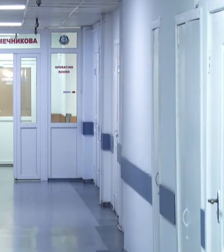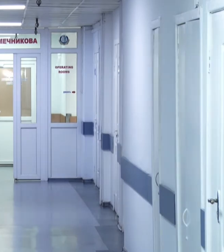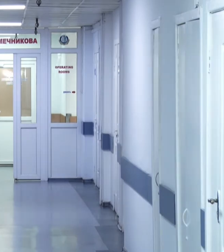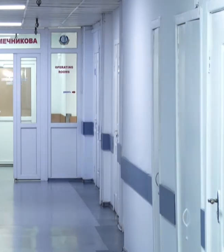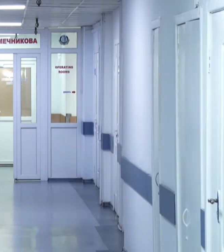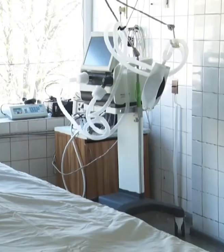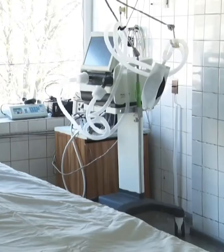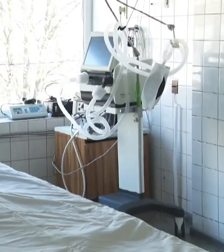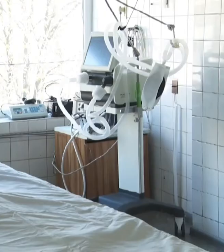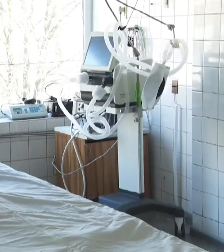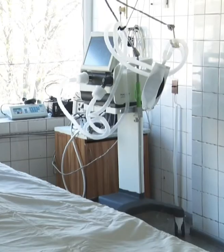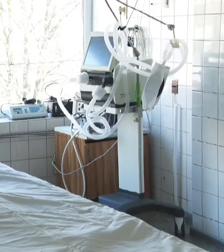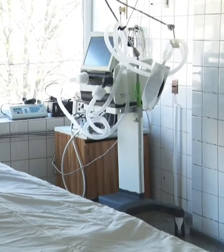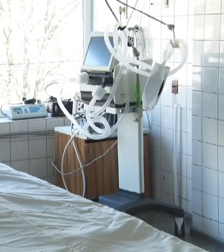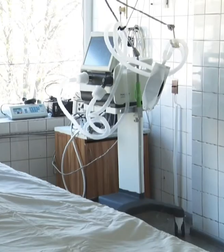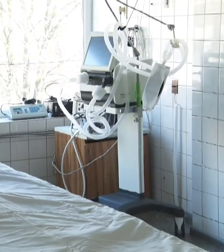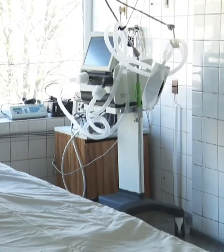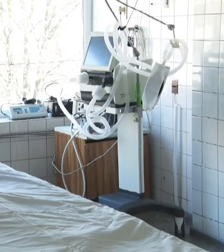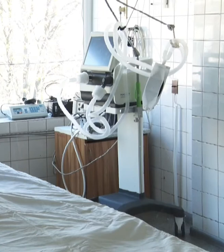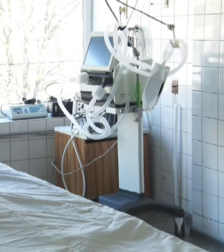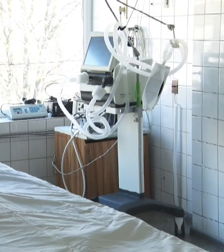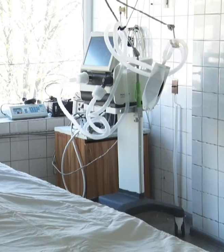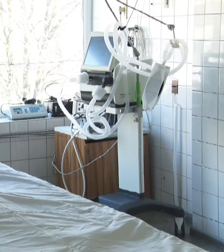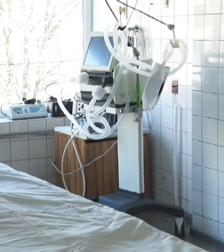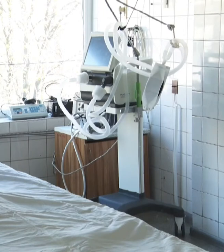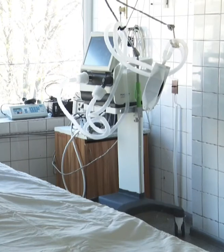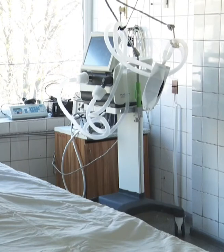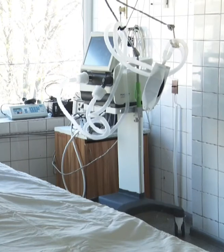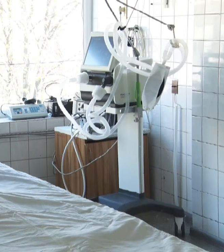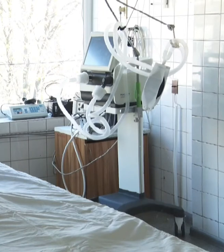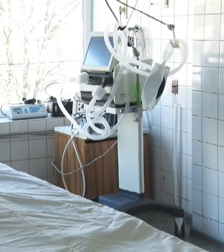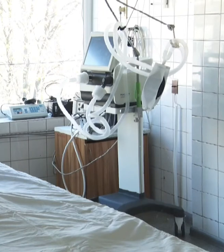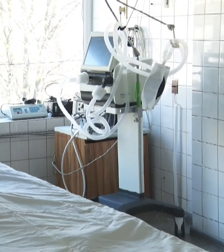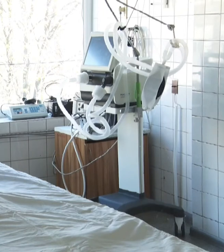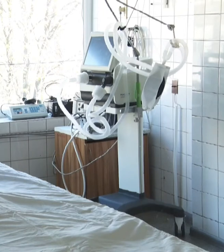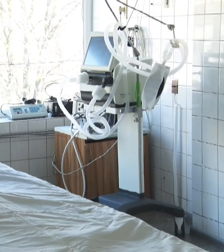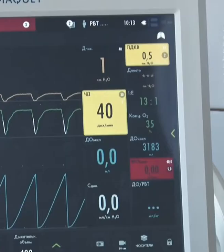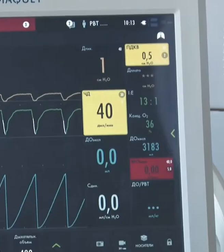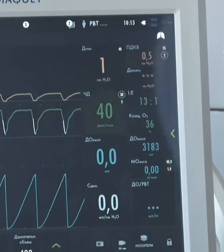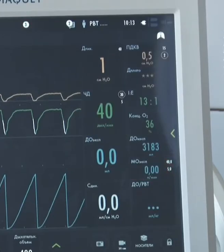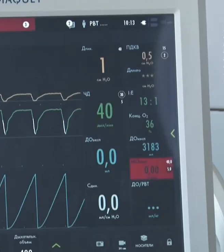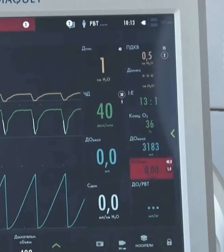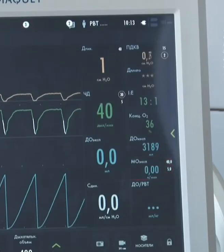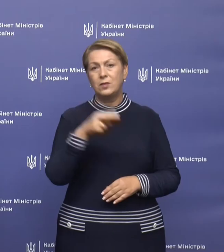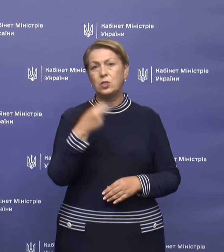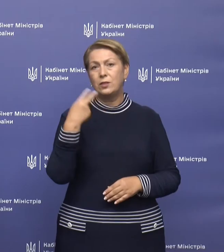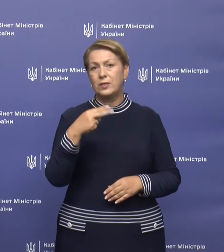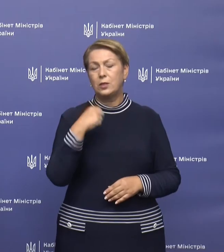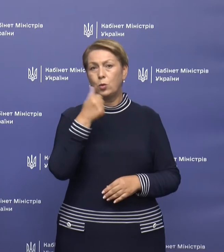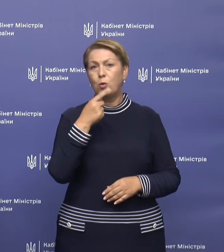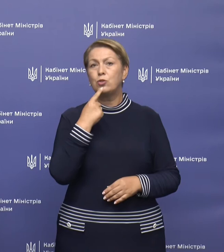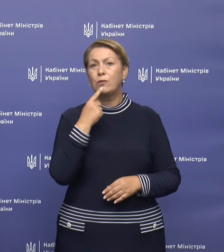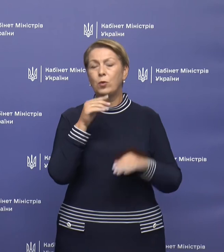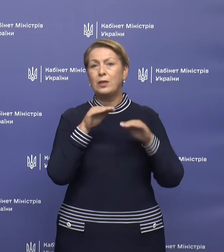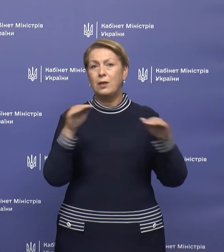Держкомісії з питань техногенно-екологічної безпеки. Новий розподіл почне діяти з 14 вересня. Червоний